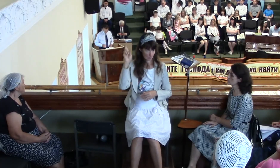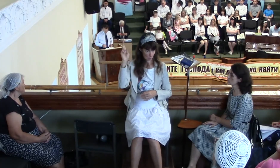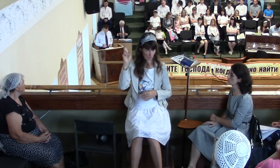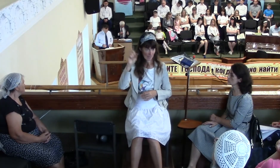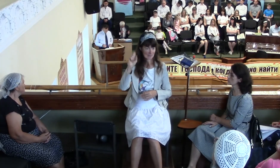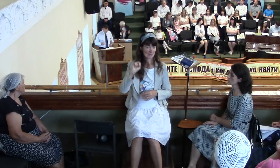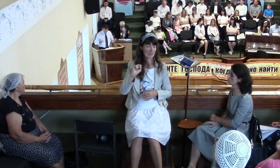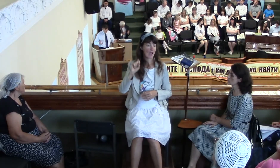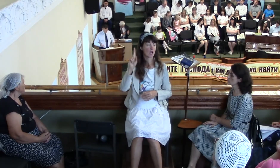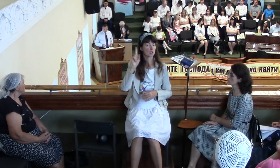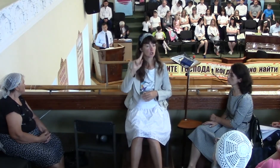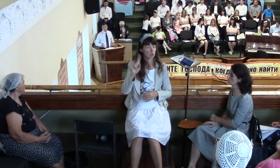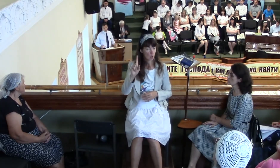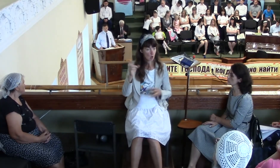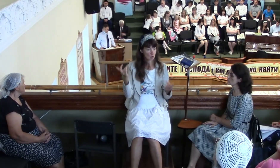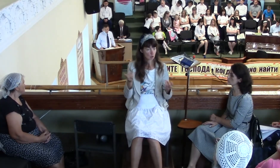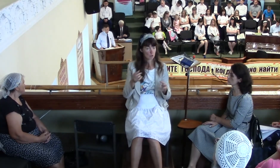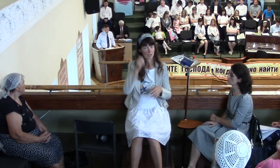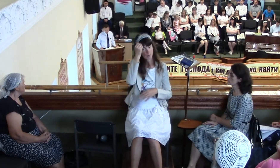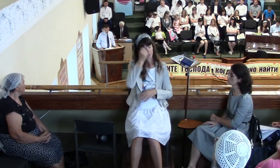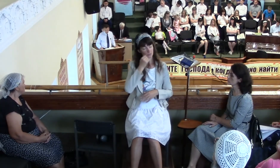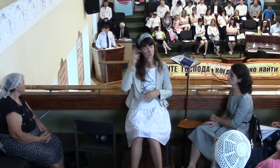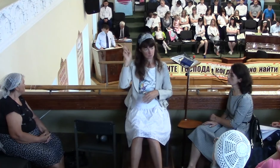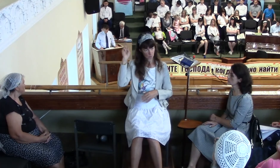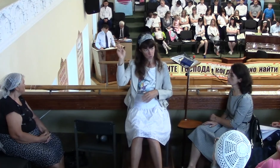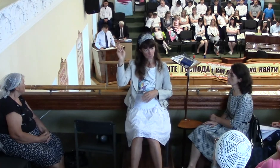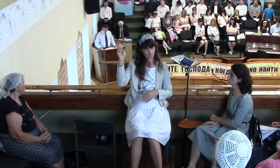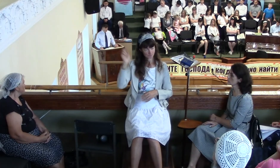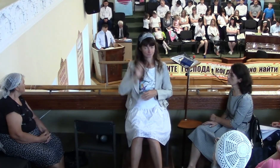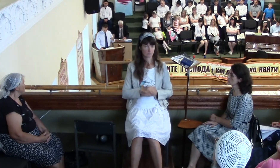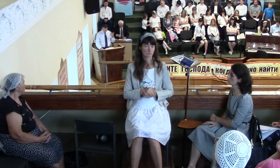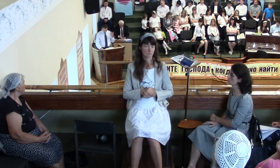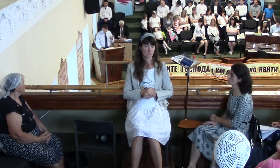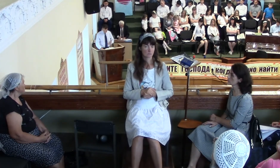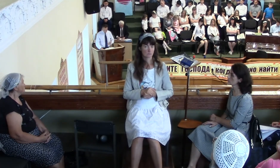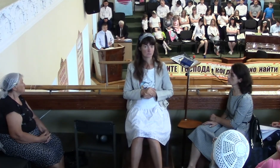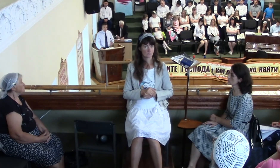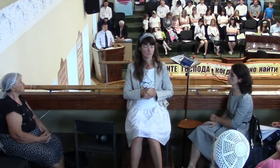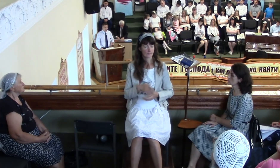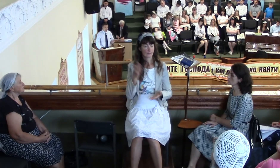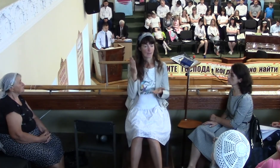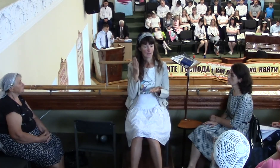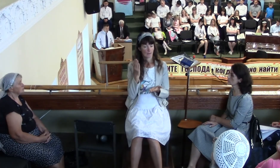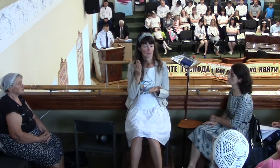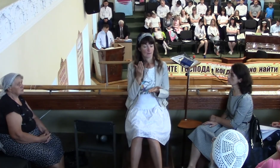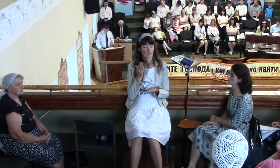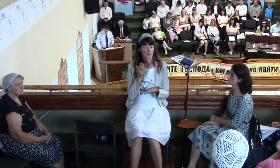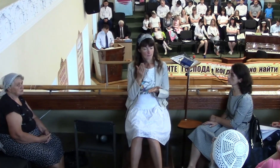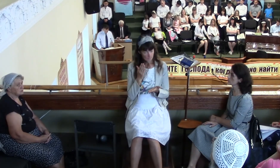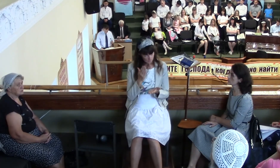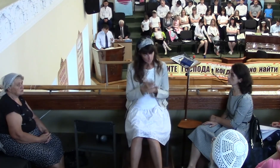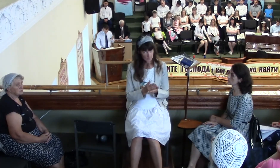мы благодарим Бога? За что сейчас будем Его благодарить, братья и сестры? Есть несколько причин.